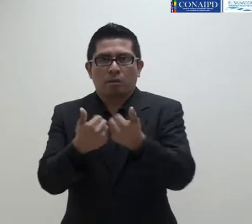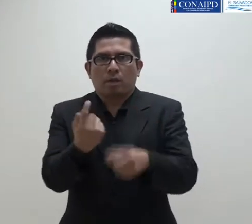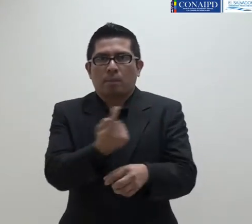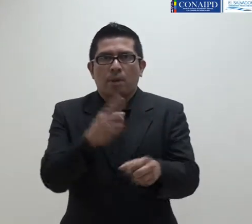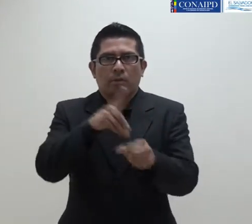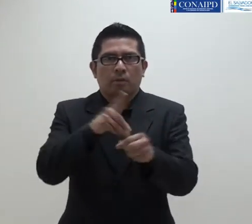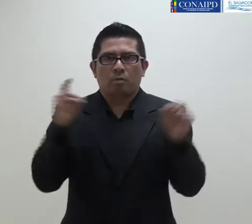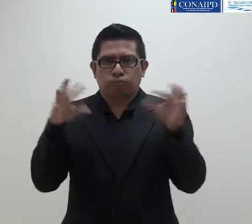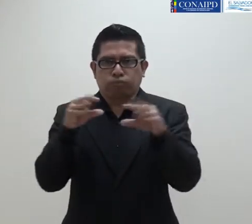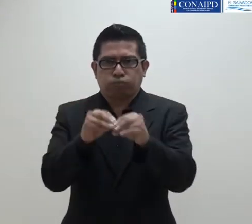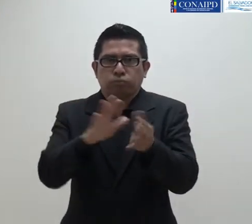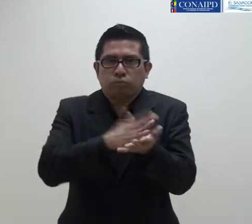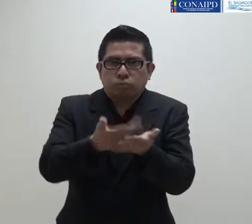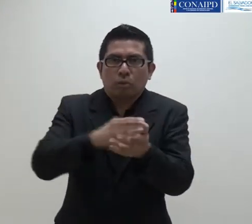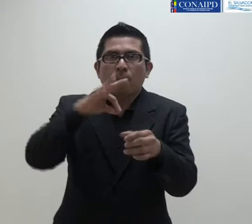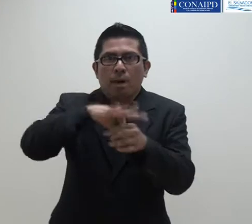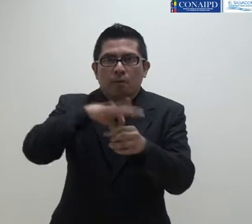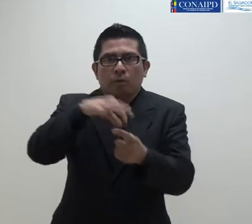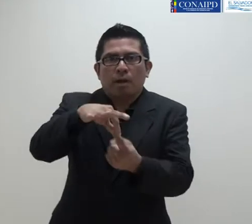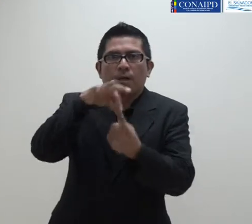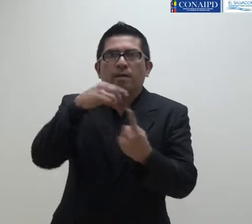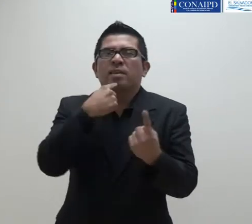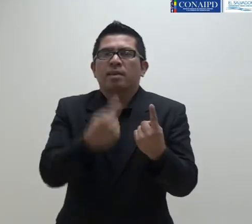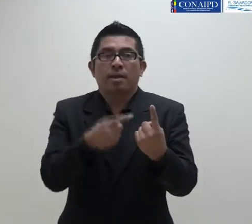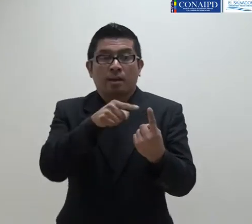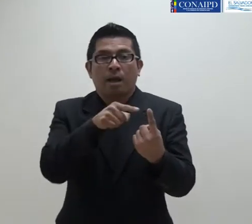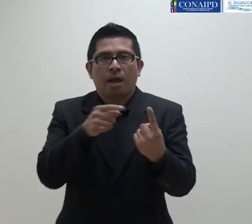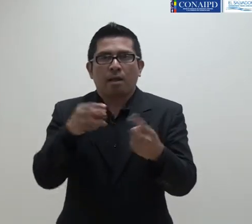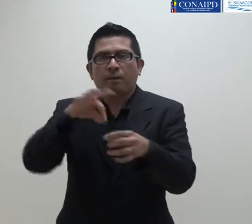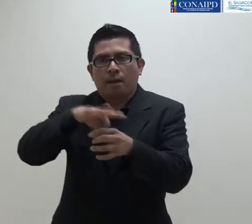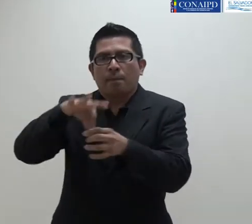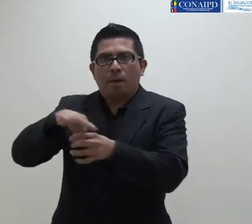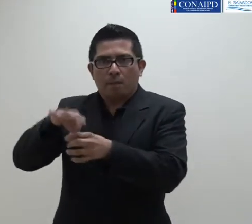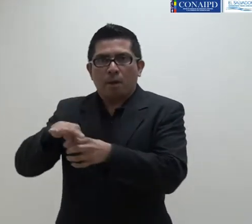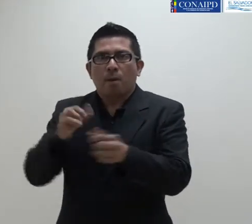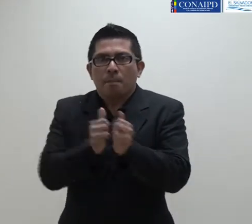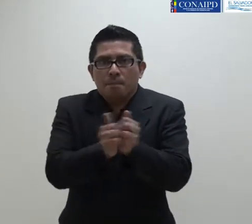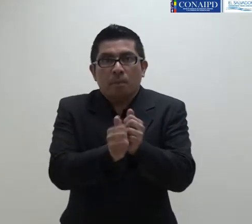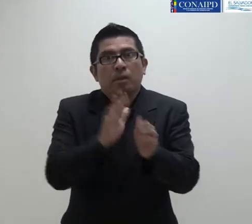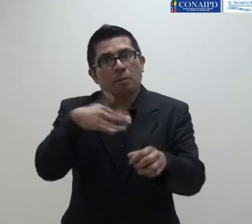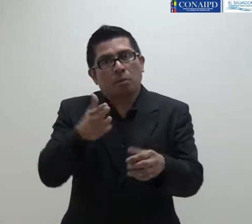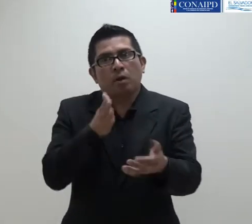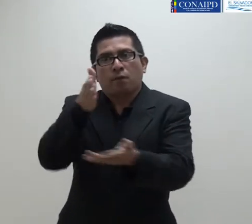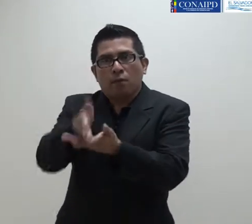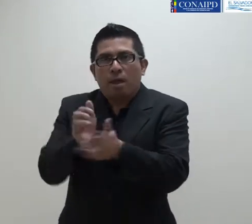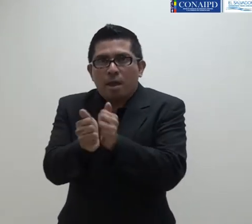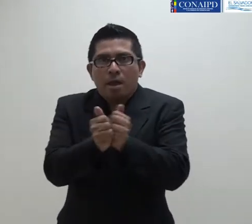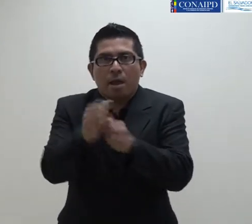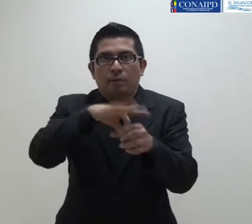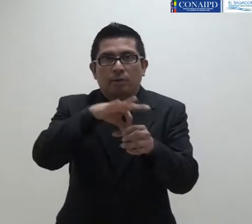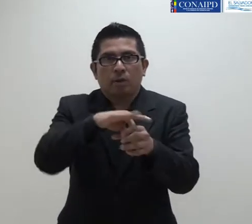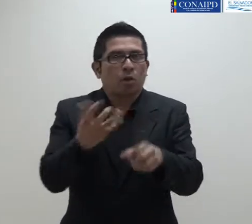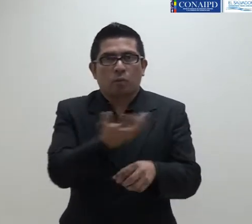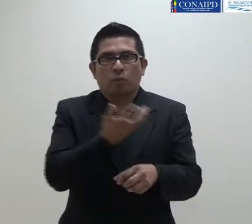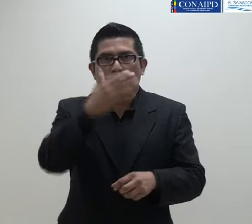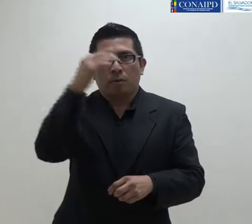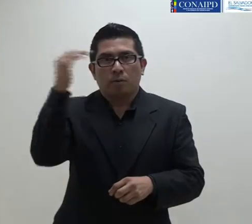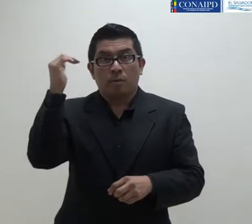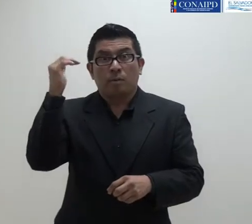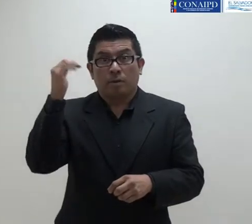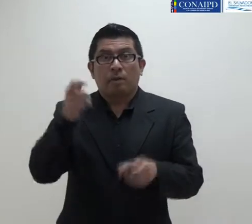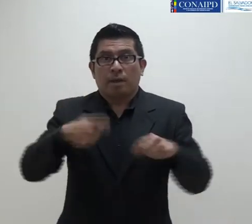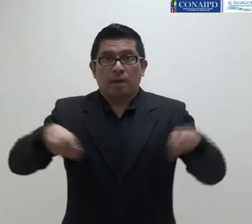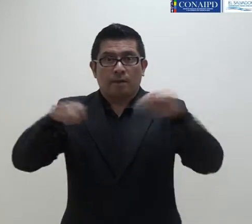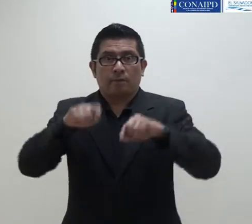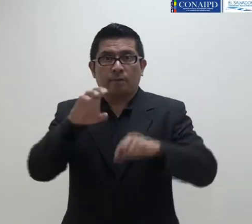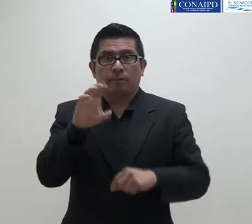con discapacidad del país, a fin de que éstas eligieran al representante que participó en la contienda electoral con el resto de países suscriptores de